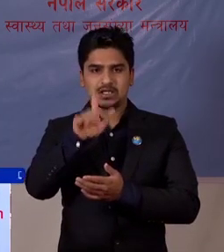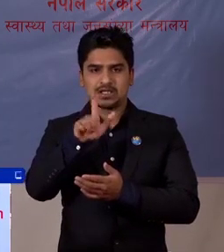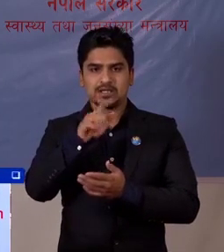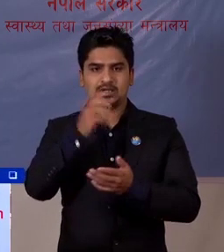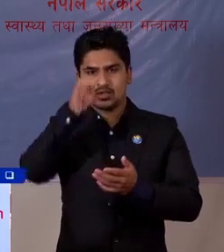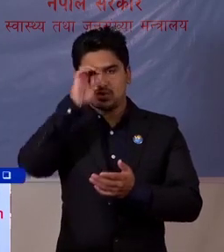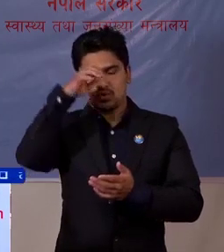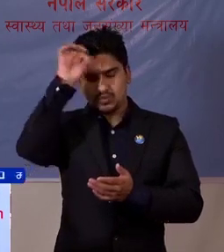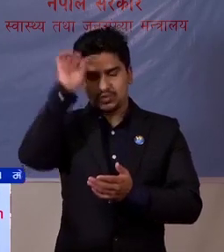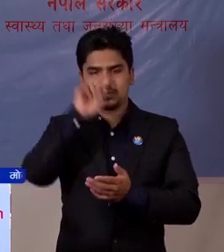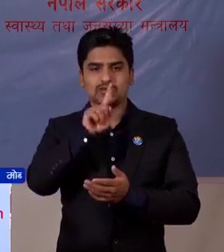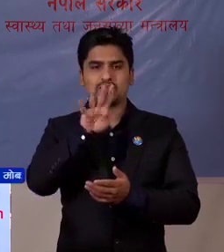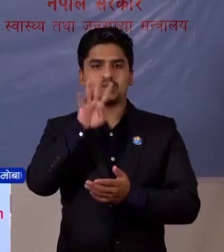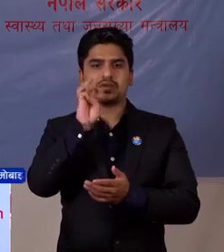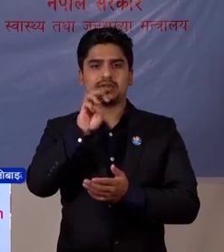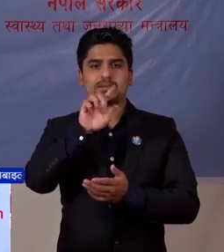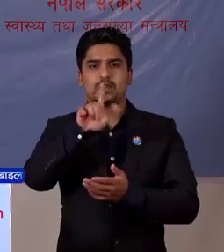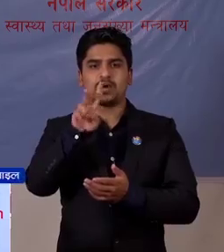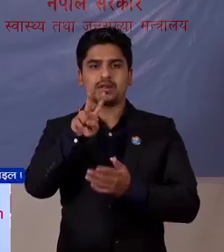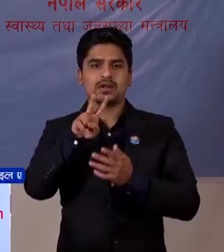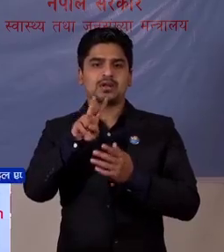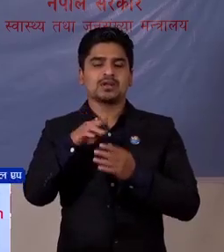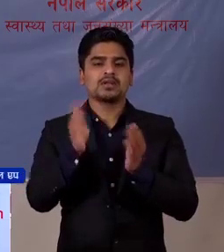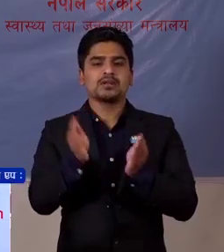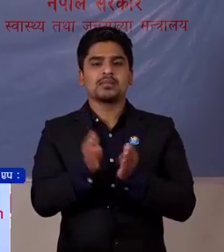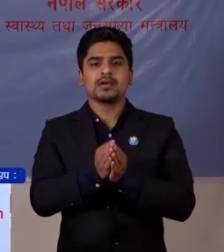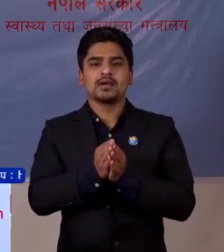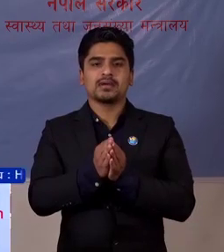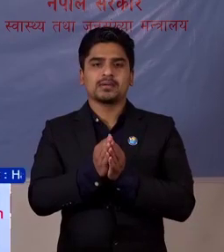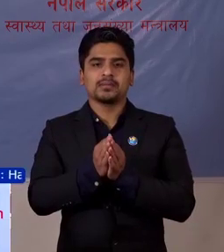सुदूरपश्चिम प्रदेशमा 14,072 गरी कुल